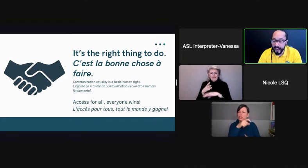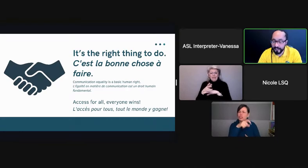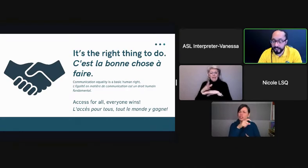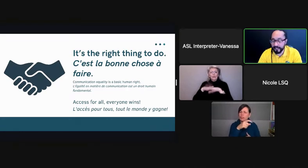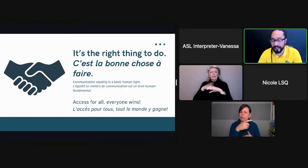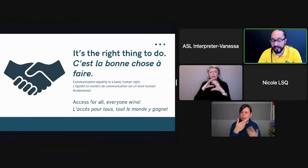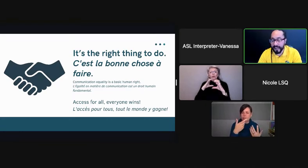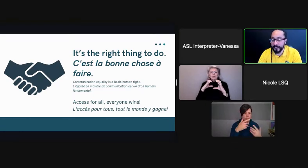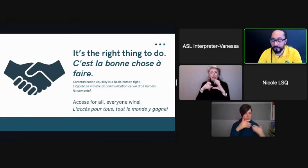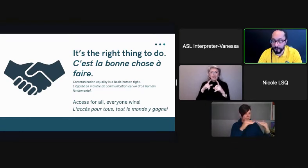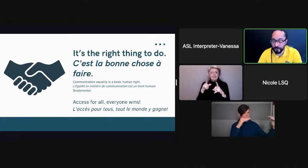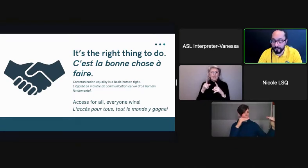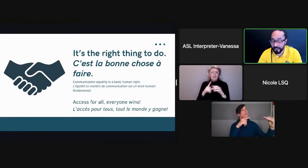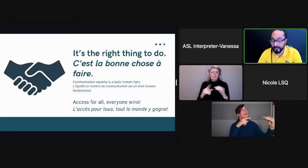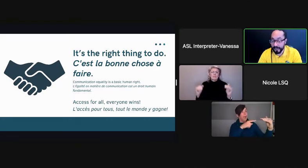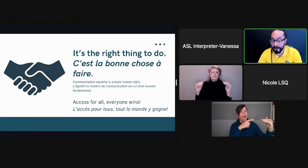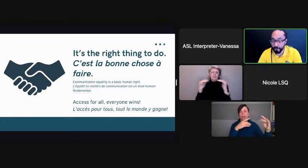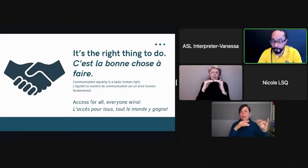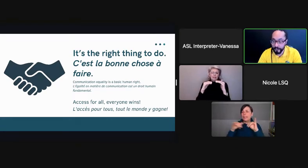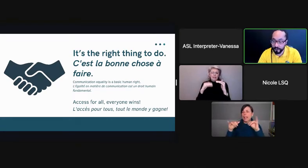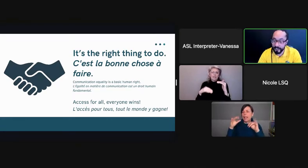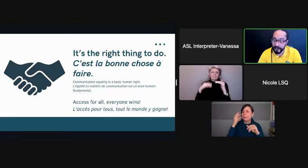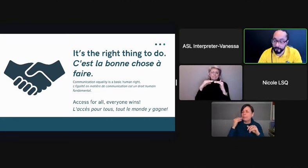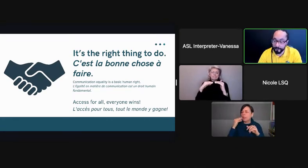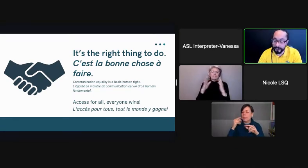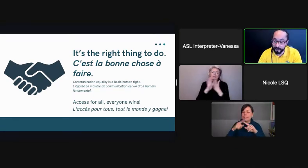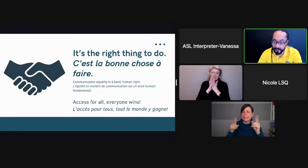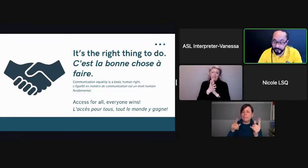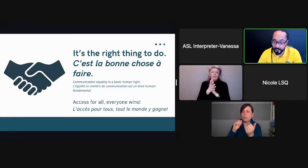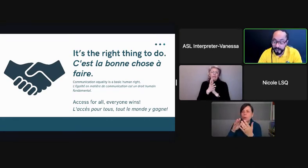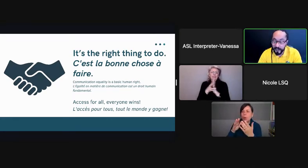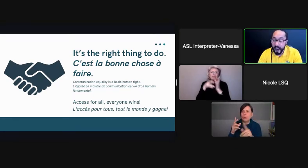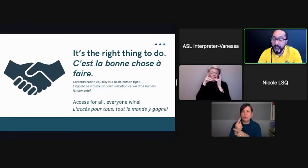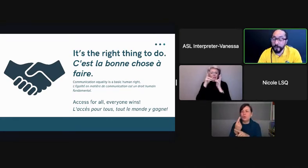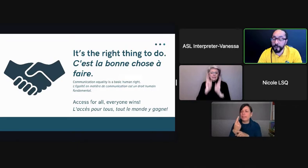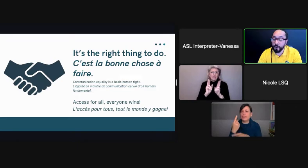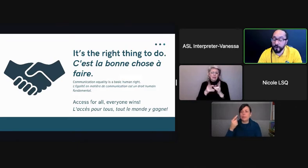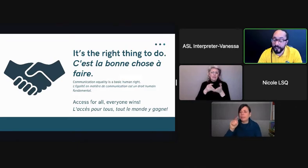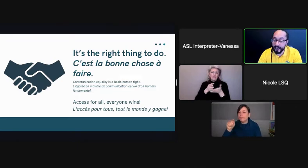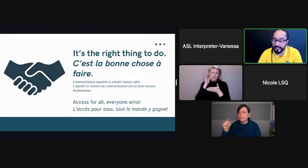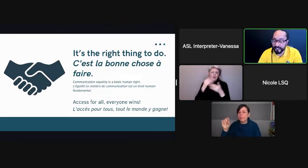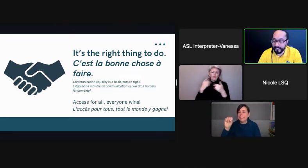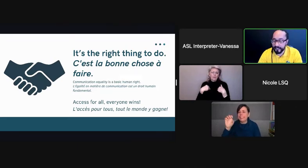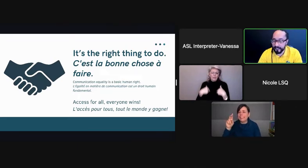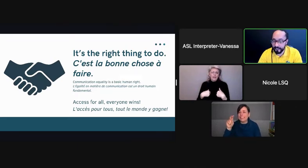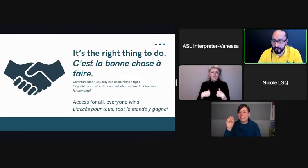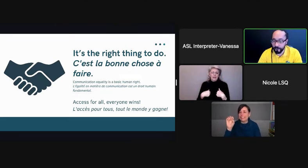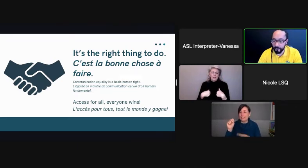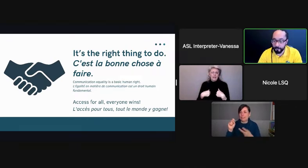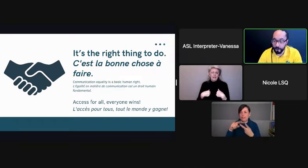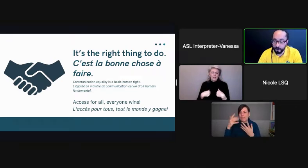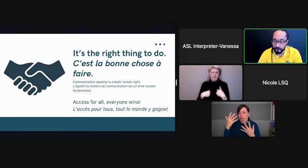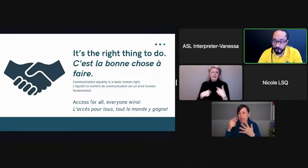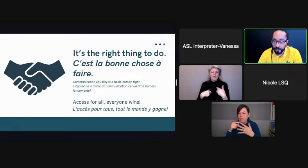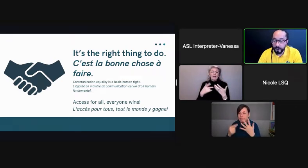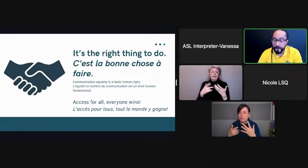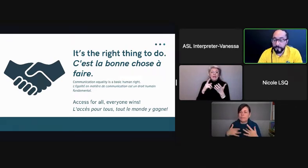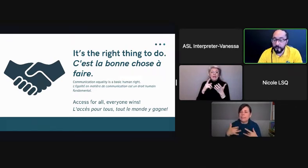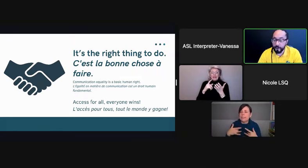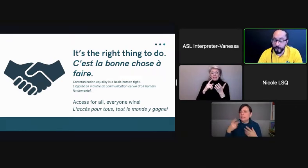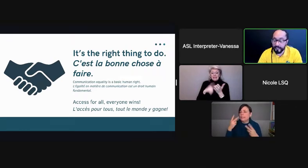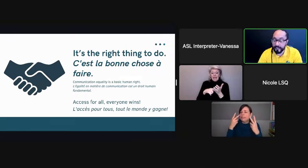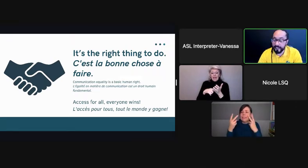égalitaires qui deviennent un respect des droits humains. Et lorsqu'on devient